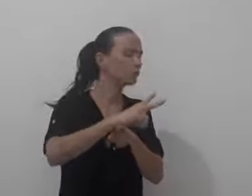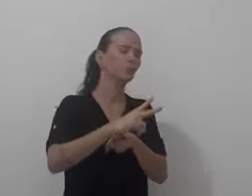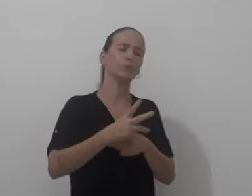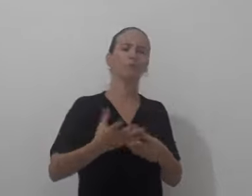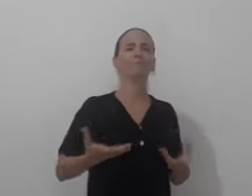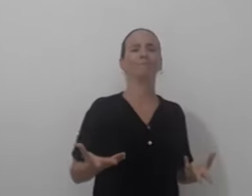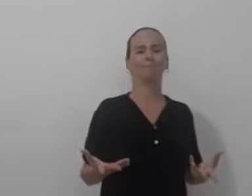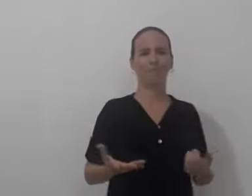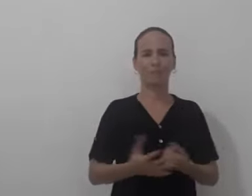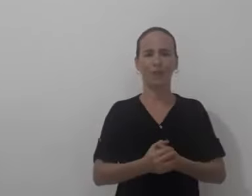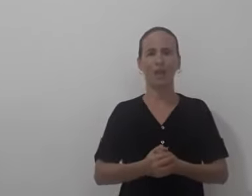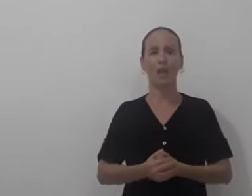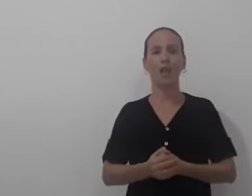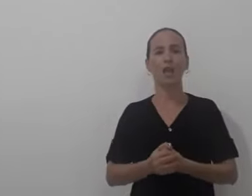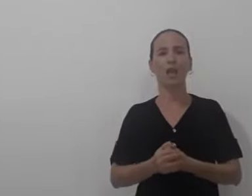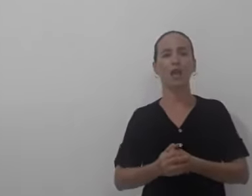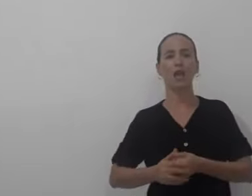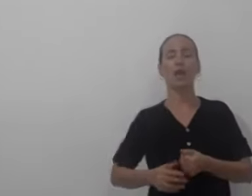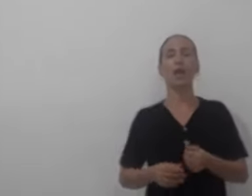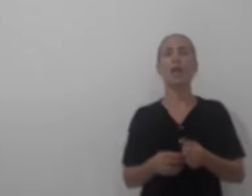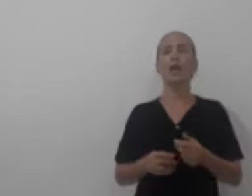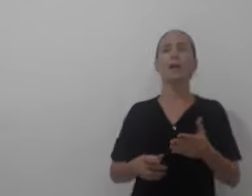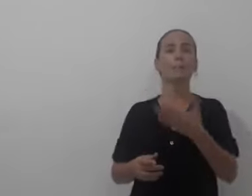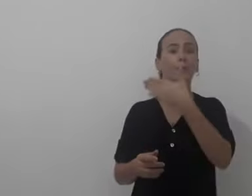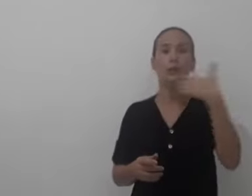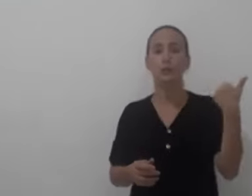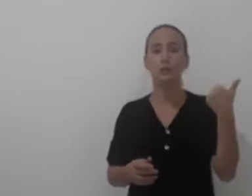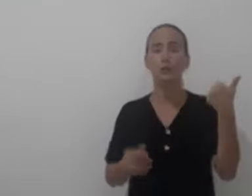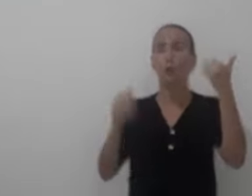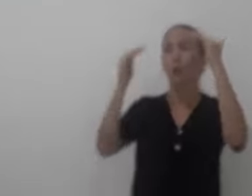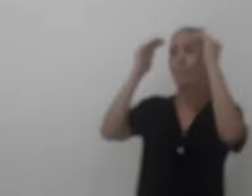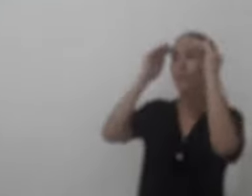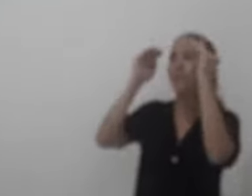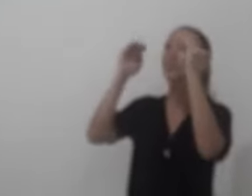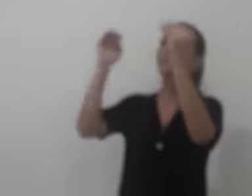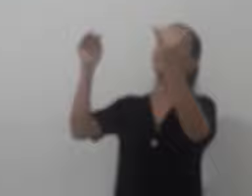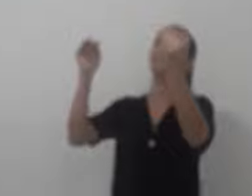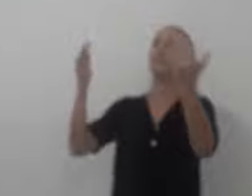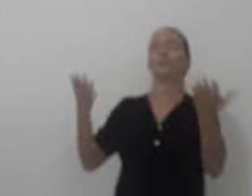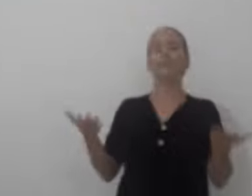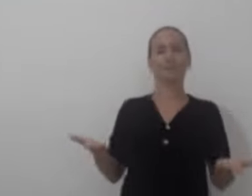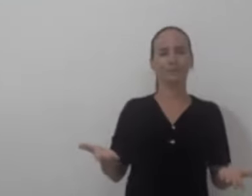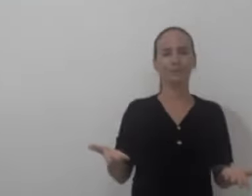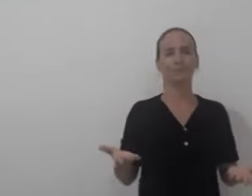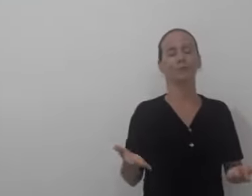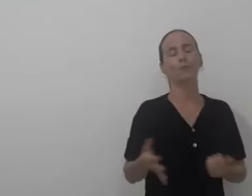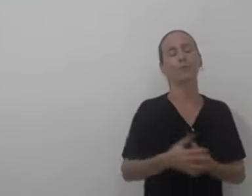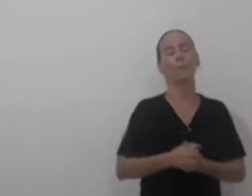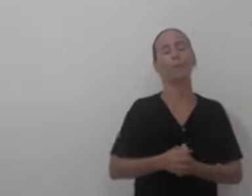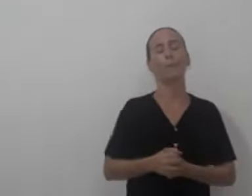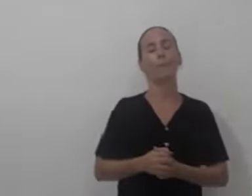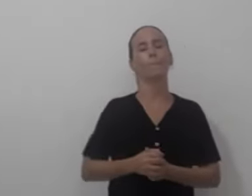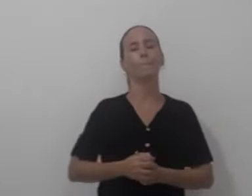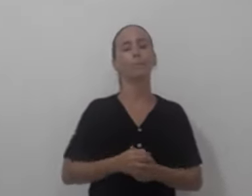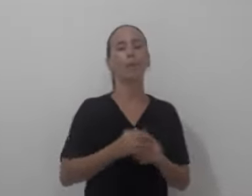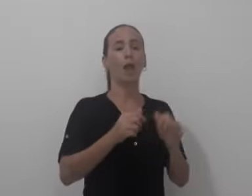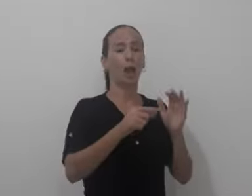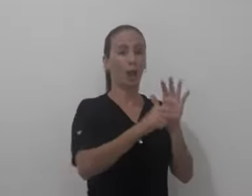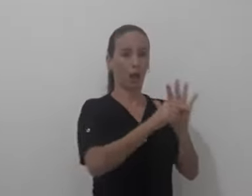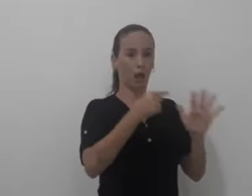melhor obedecer do que sacrificar. Agora, dos versos de número 11 até o verso de número 15,